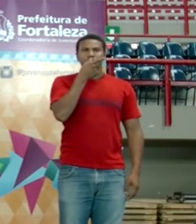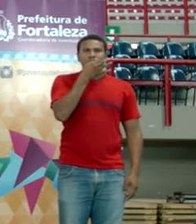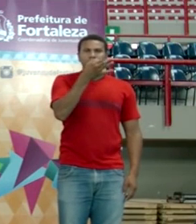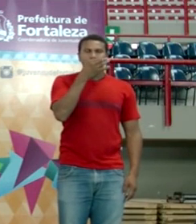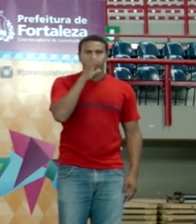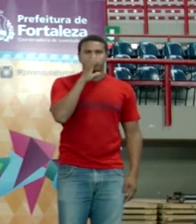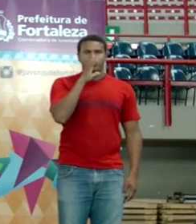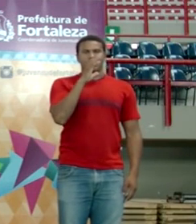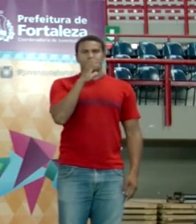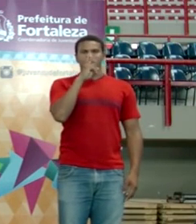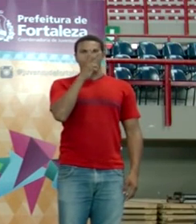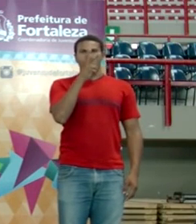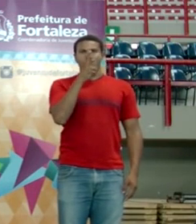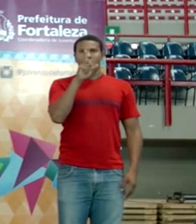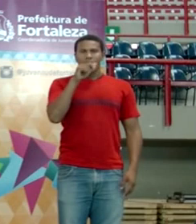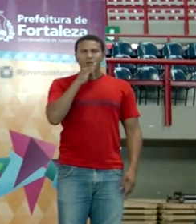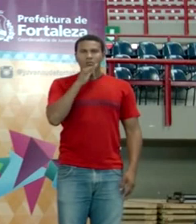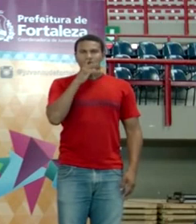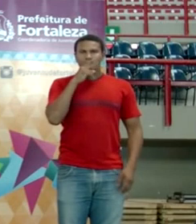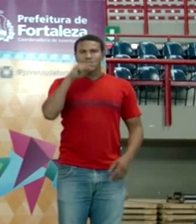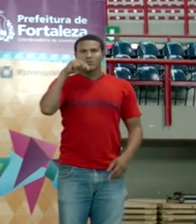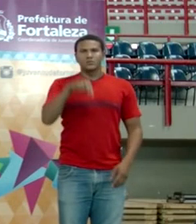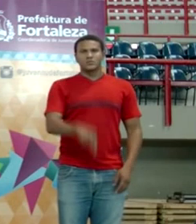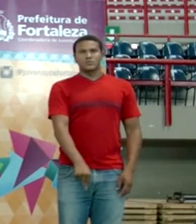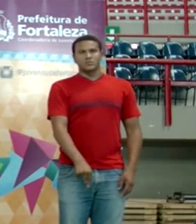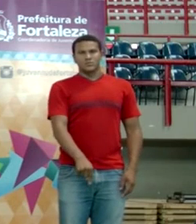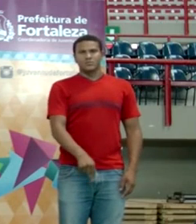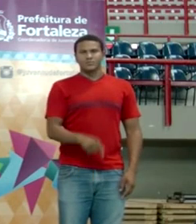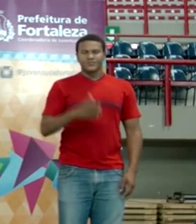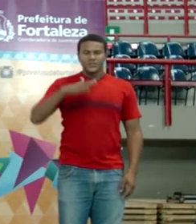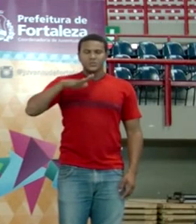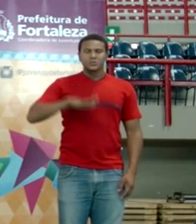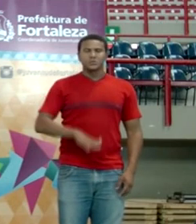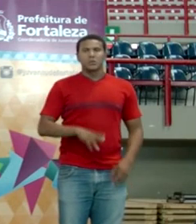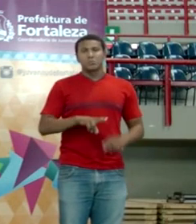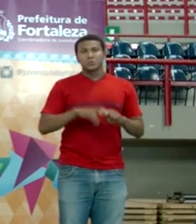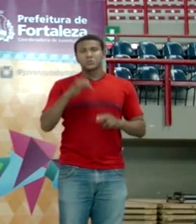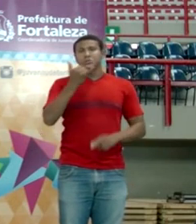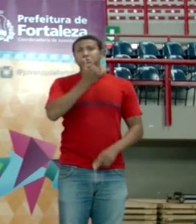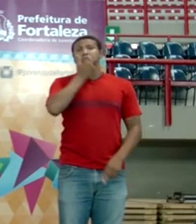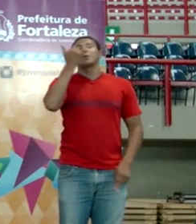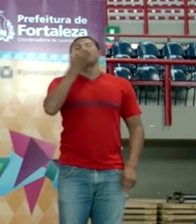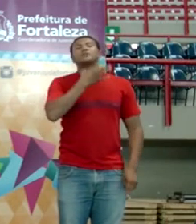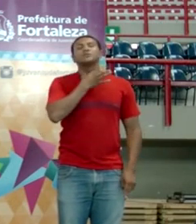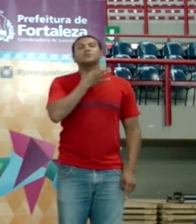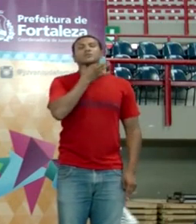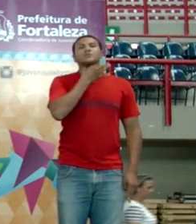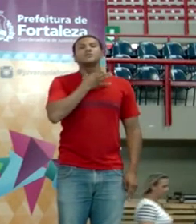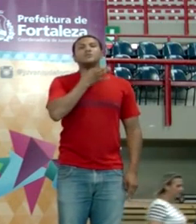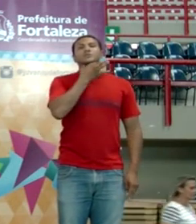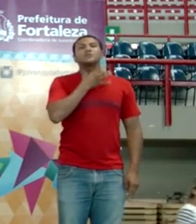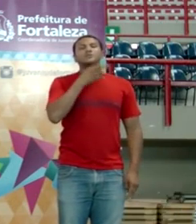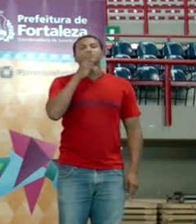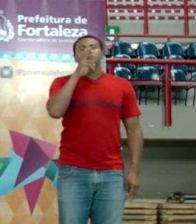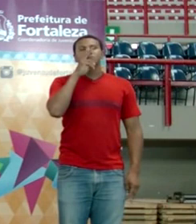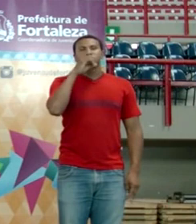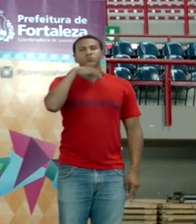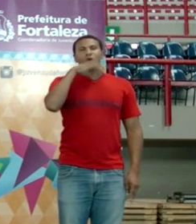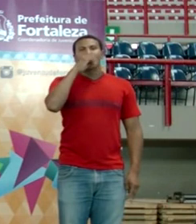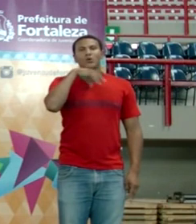posso ter um som agudo ou grave independente da minha intensidade vocal. Tudo